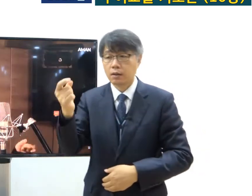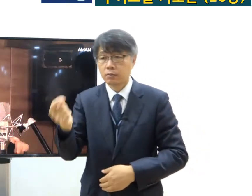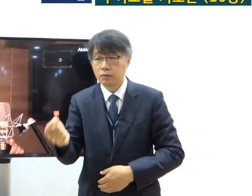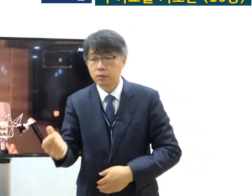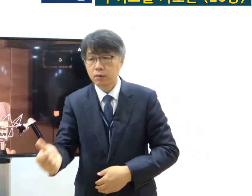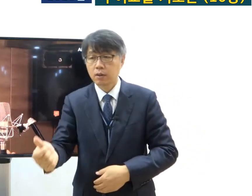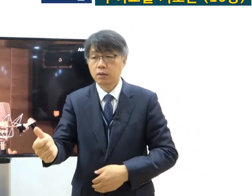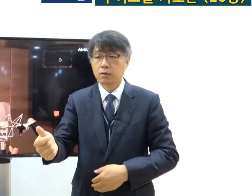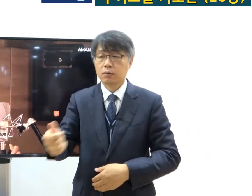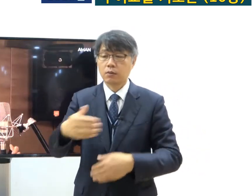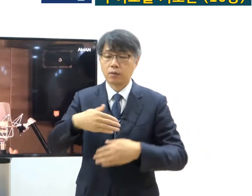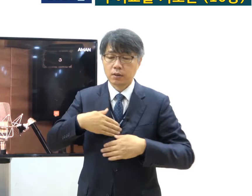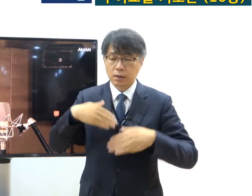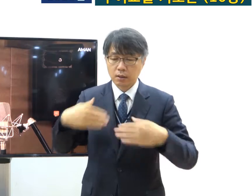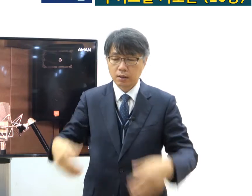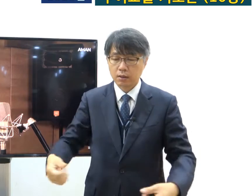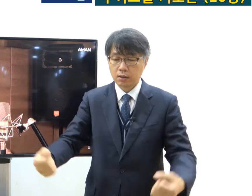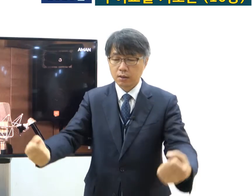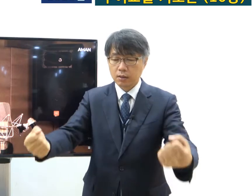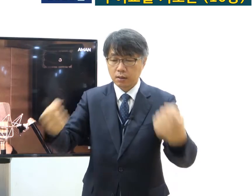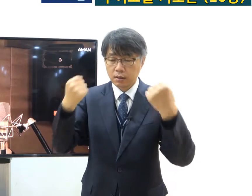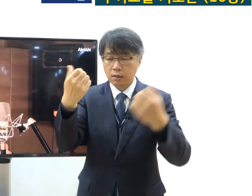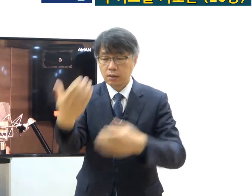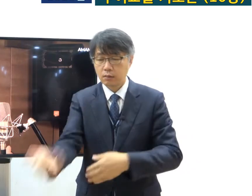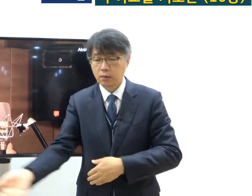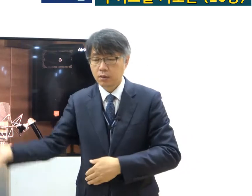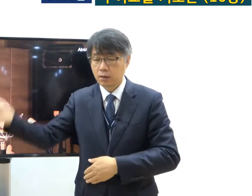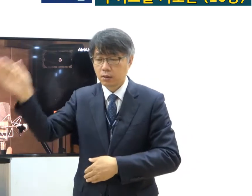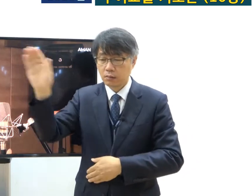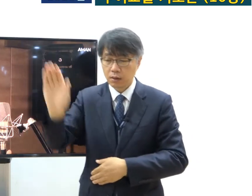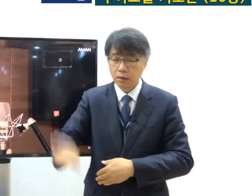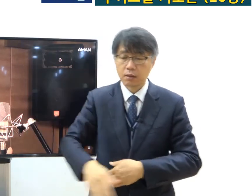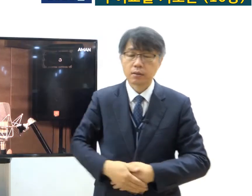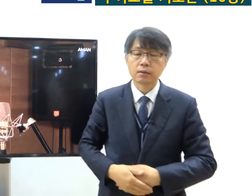아주 작고 약한 힘이지만